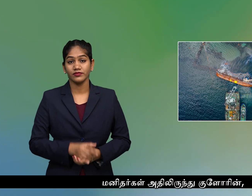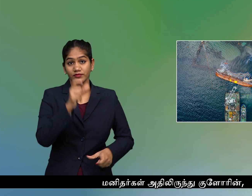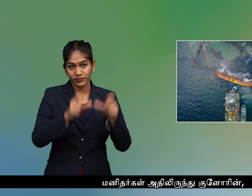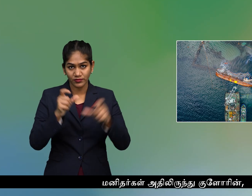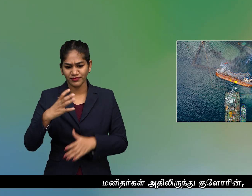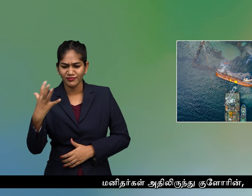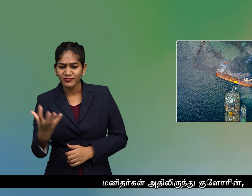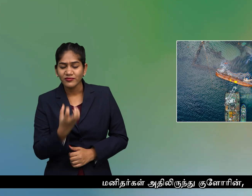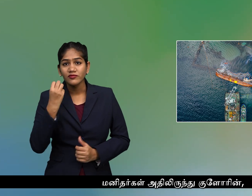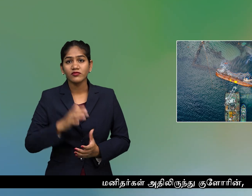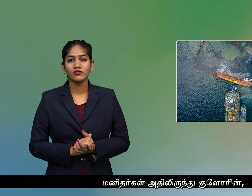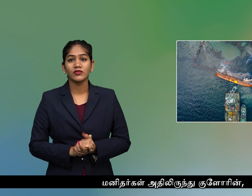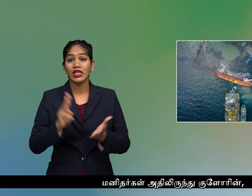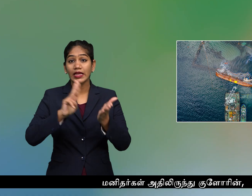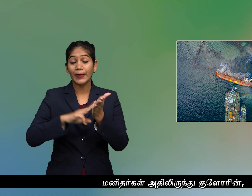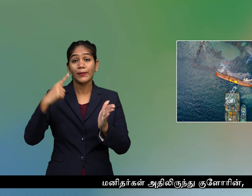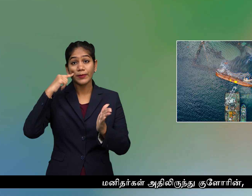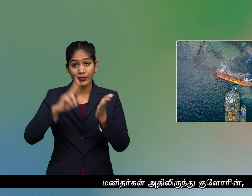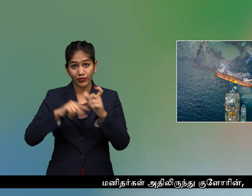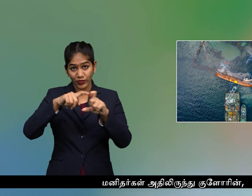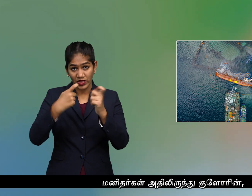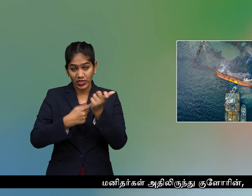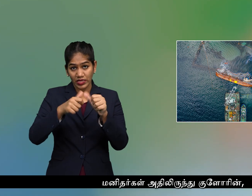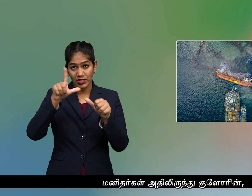மனிதர்கள் அதிலிருந்து குளோரின்,